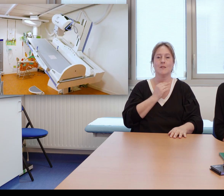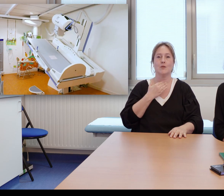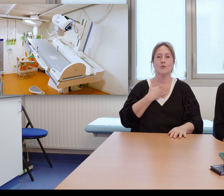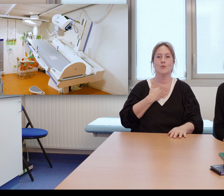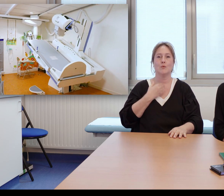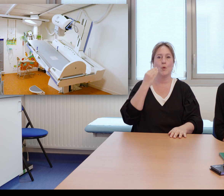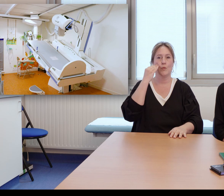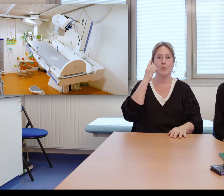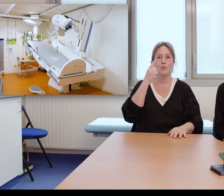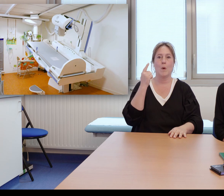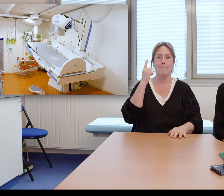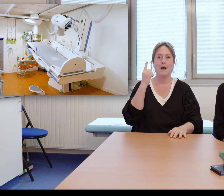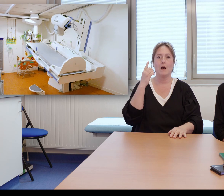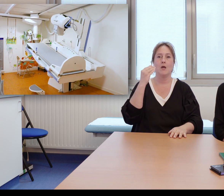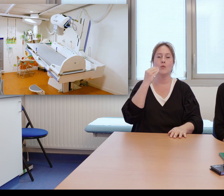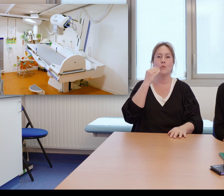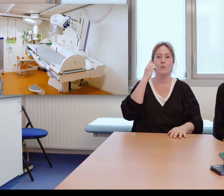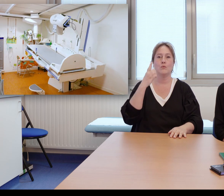Tu ne dois pas non plus